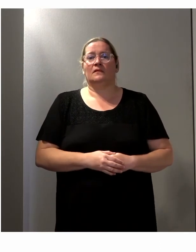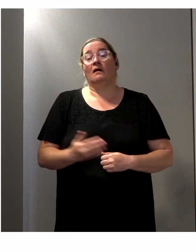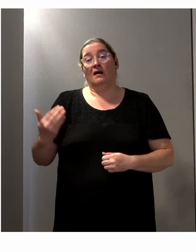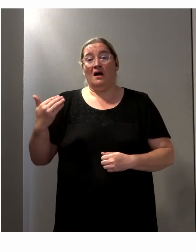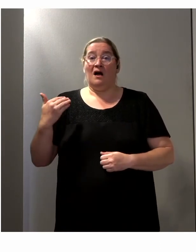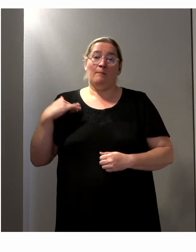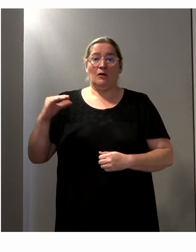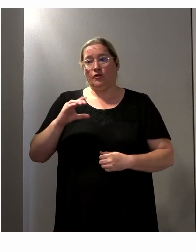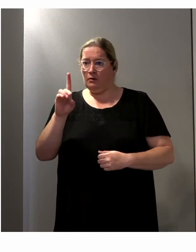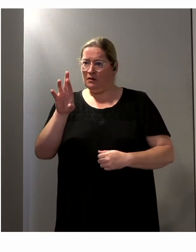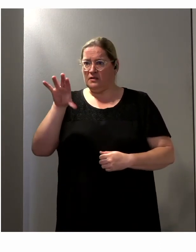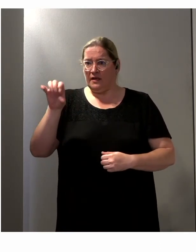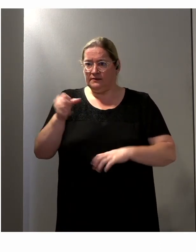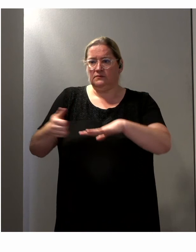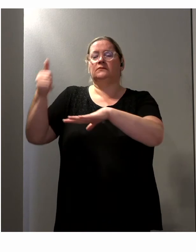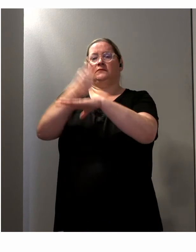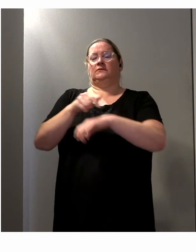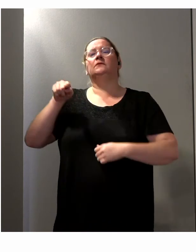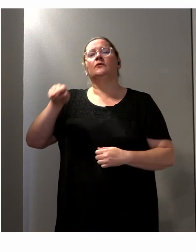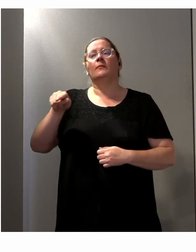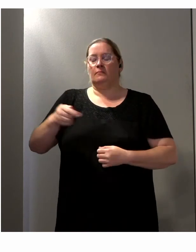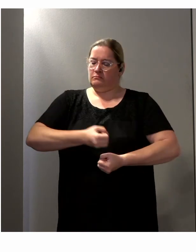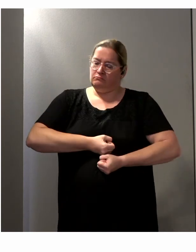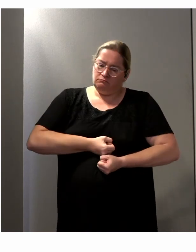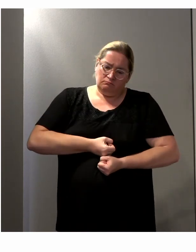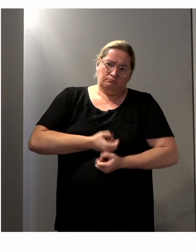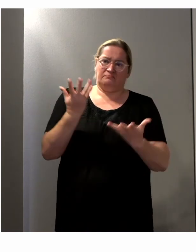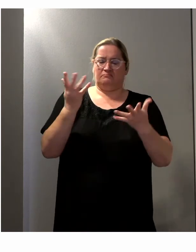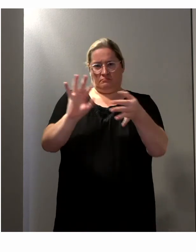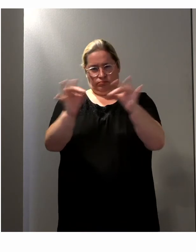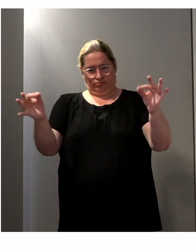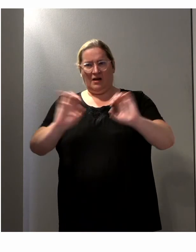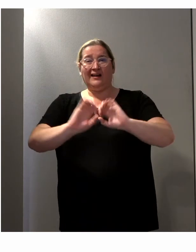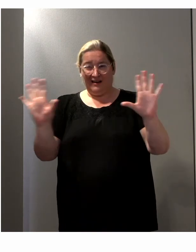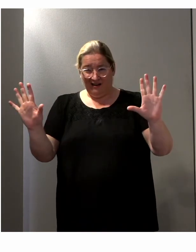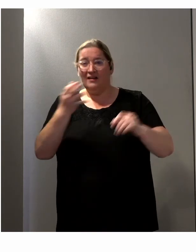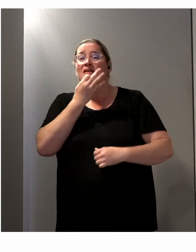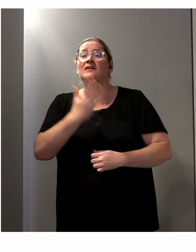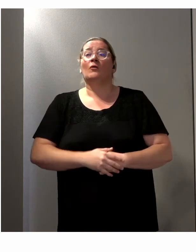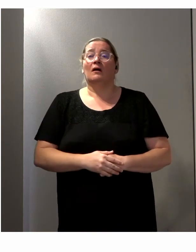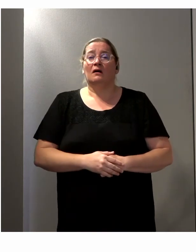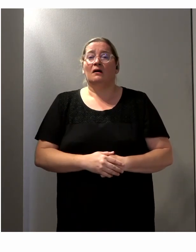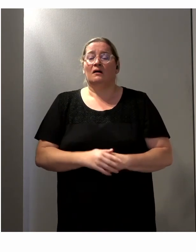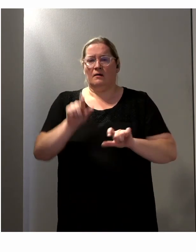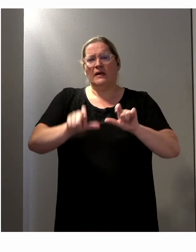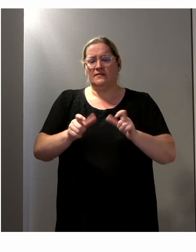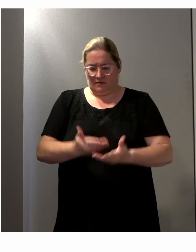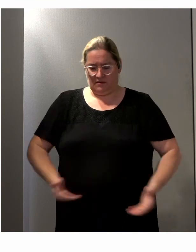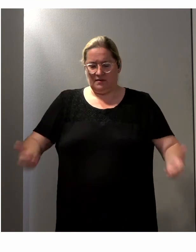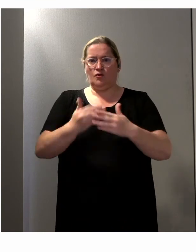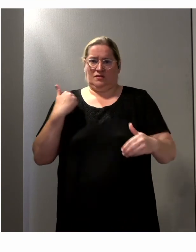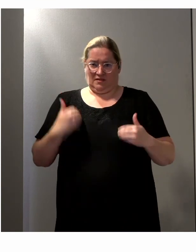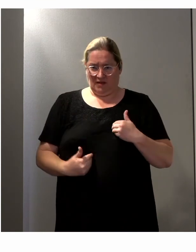très éclairante, puisqu'elle montre que près de 3 personnes en situation de handicap sur 10